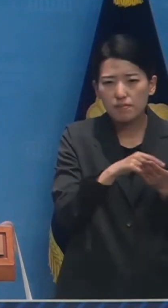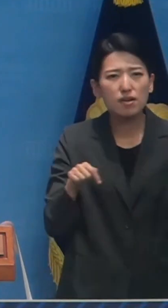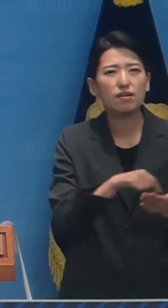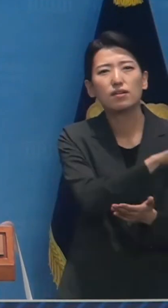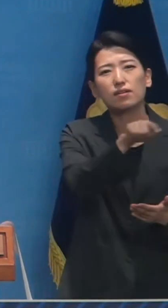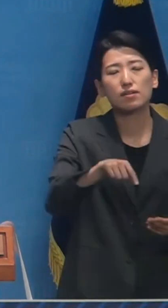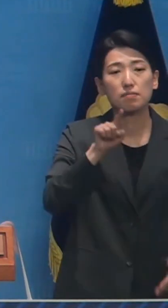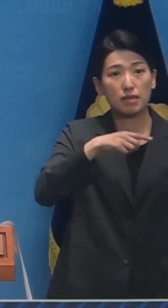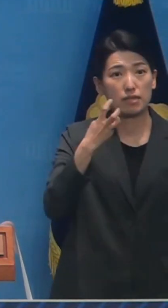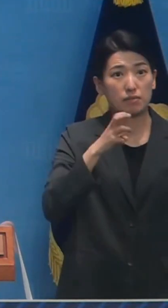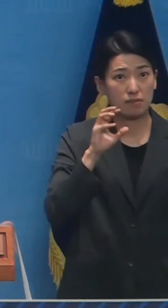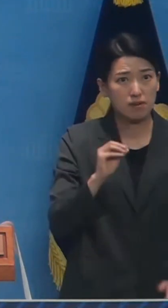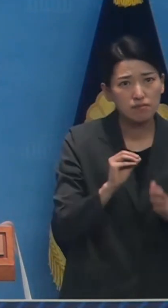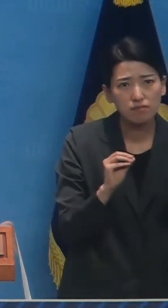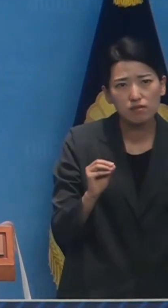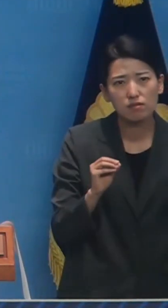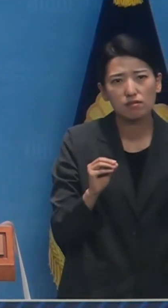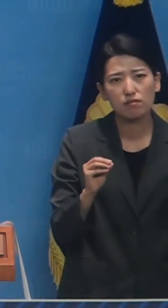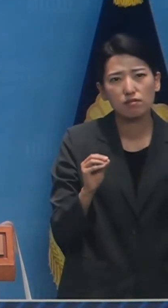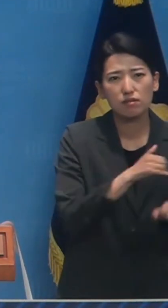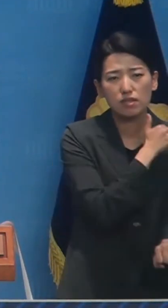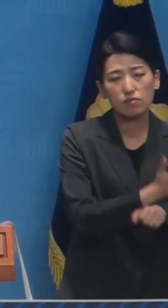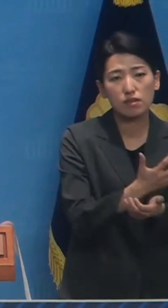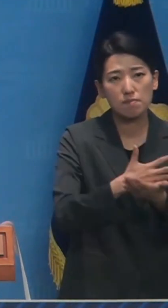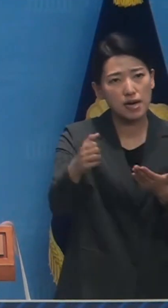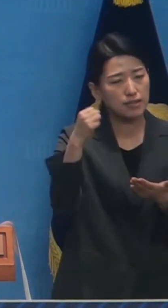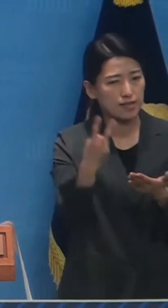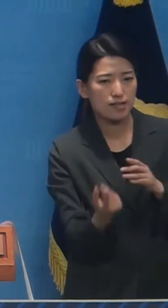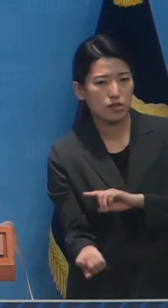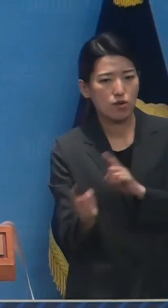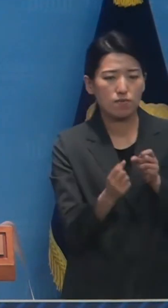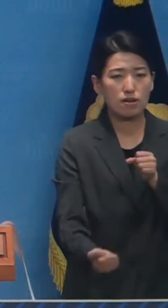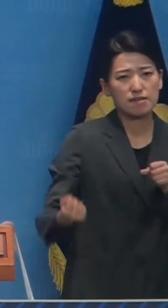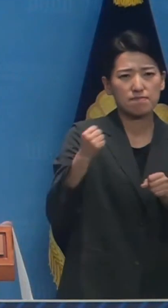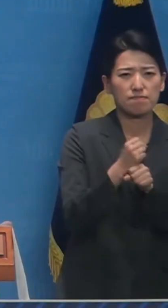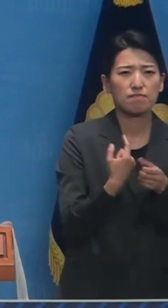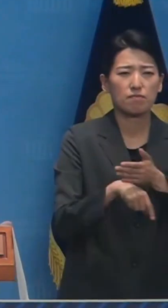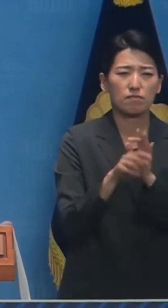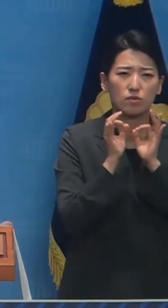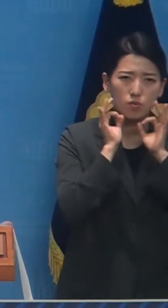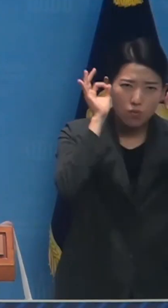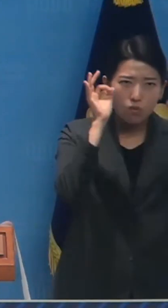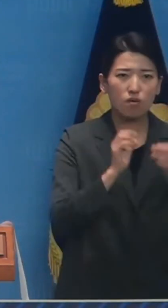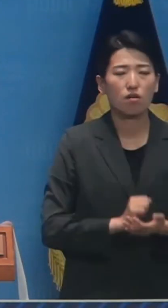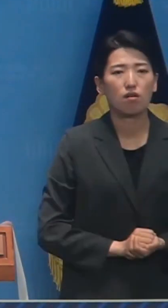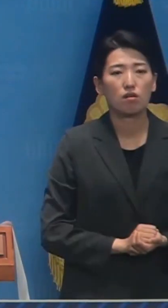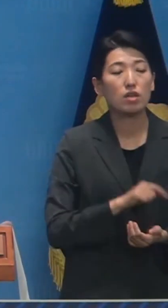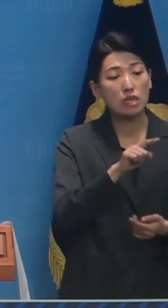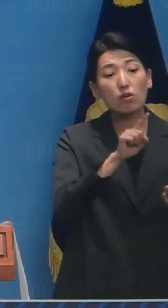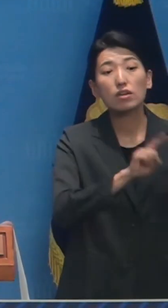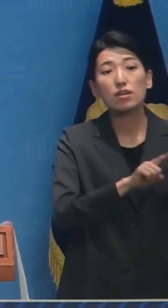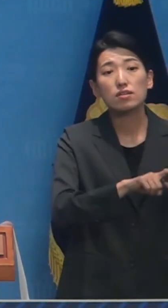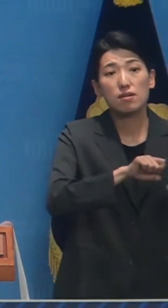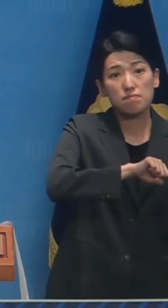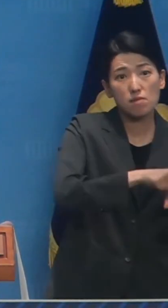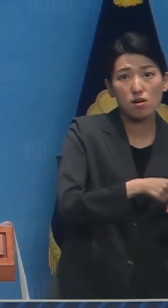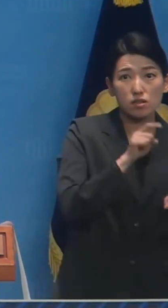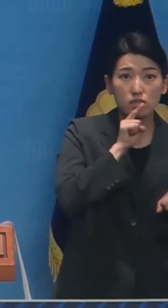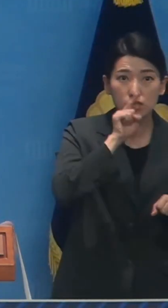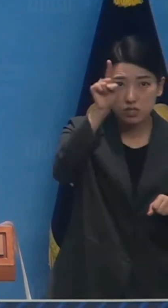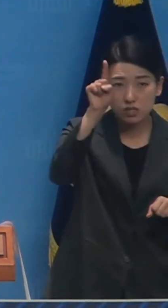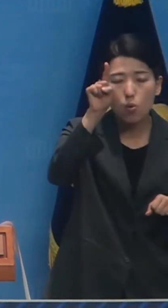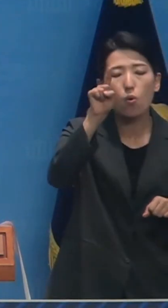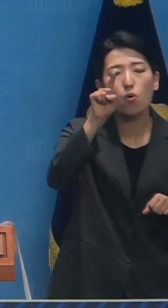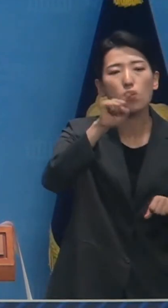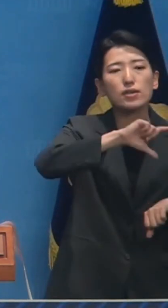등의 빼앗긴 권리 회복을 이룩하는 데 앞장서왔던 핵심 영유아 유기 공소시효 만료 없음을 필두로